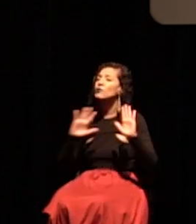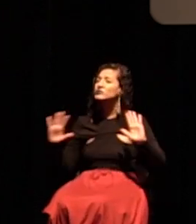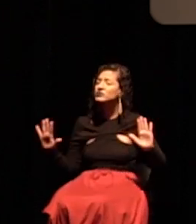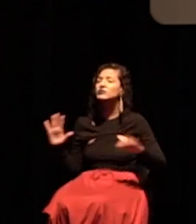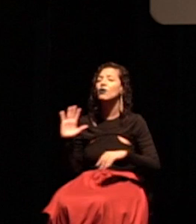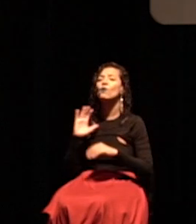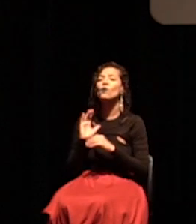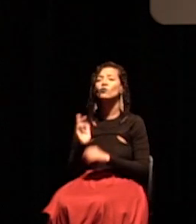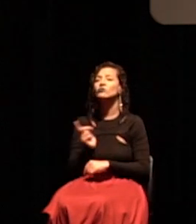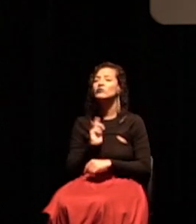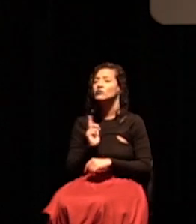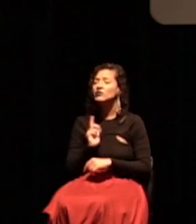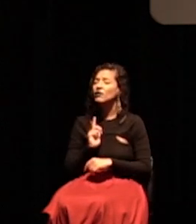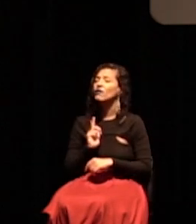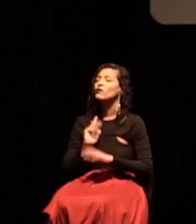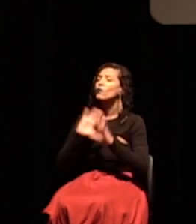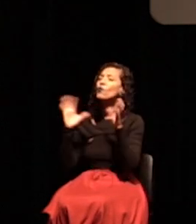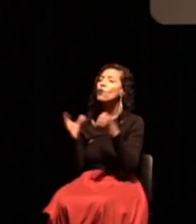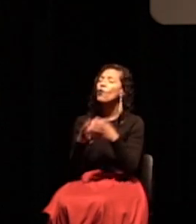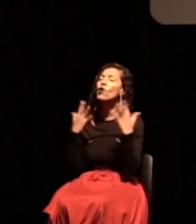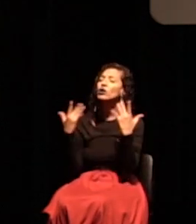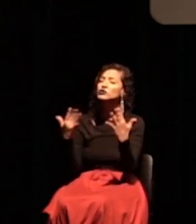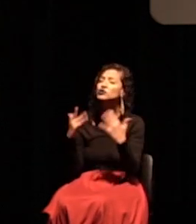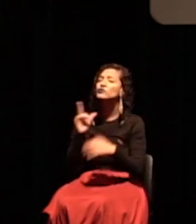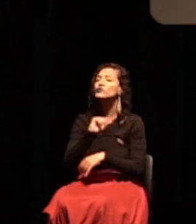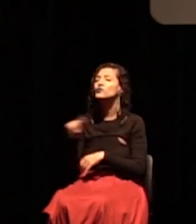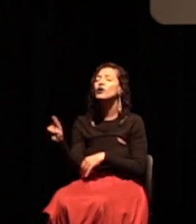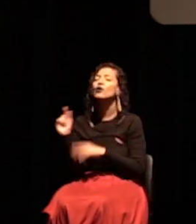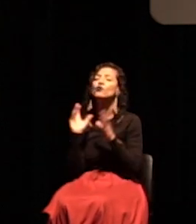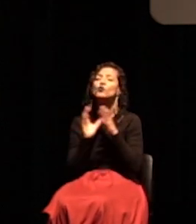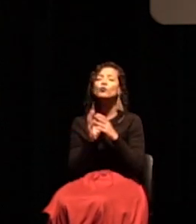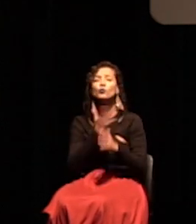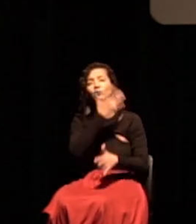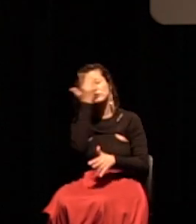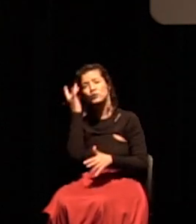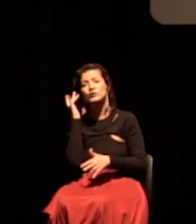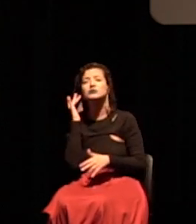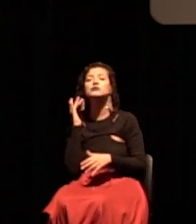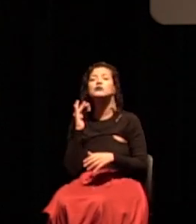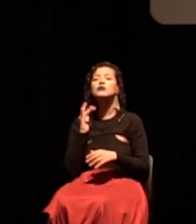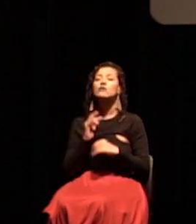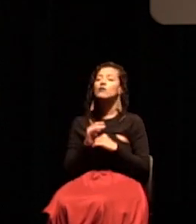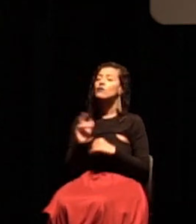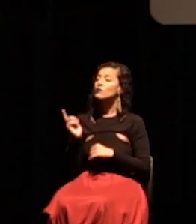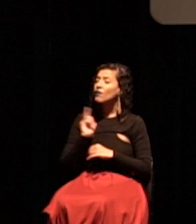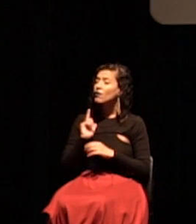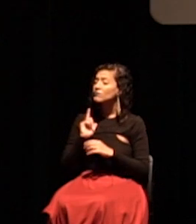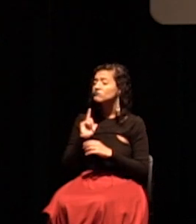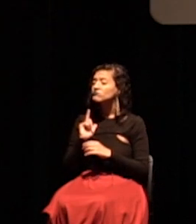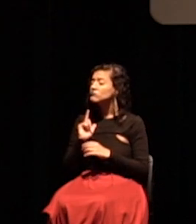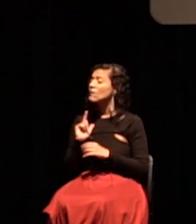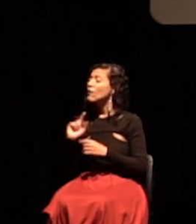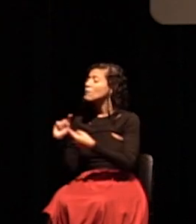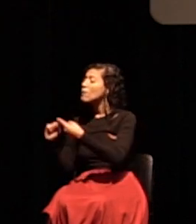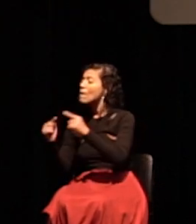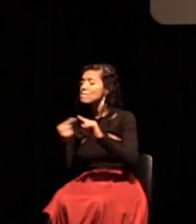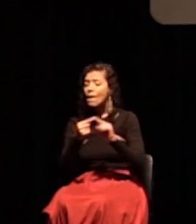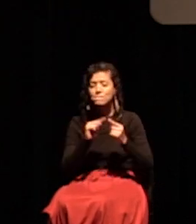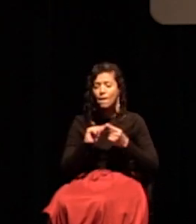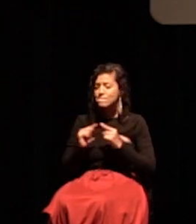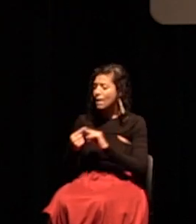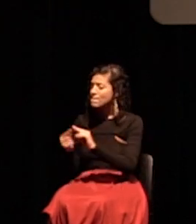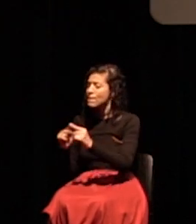que resulta de um coletivo de pessoas que se ligaram por um vínculo de